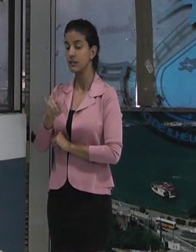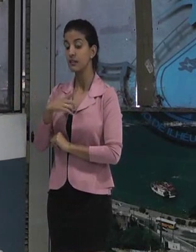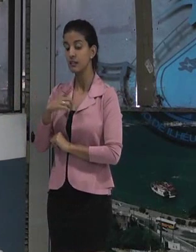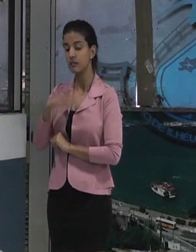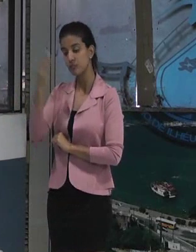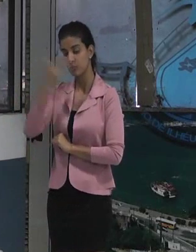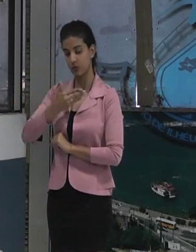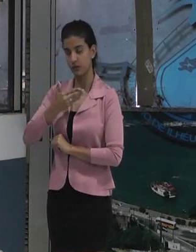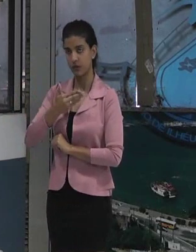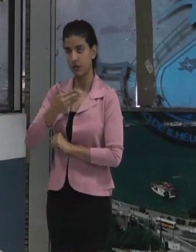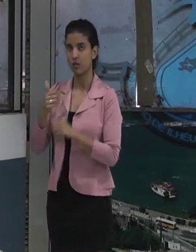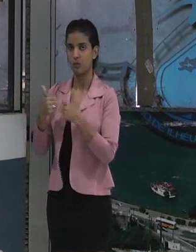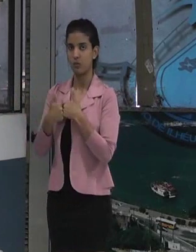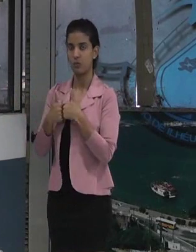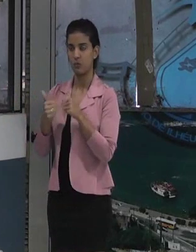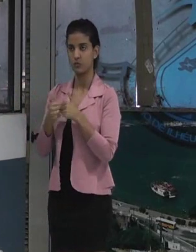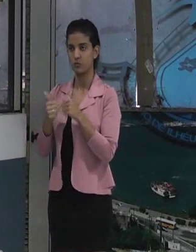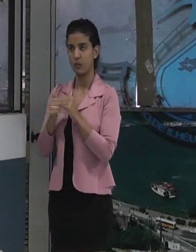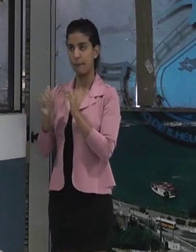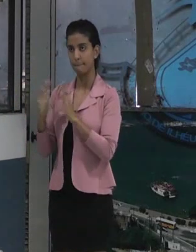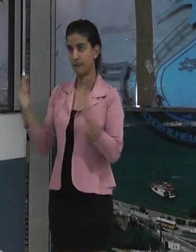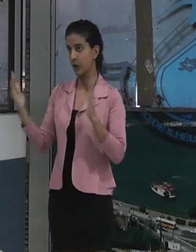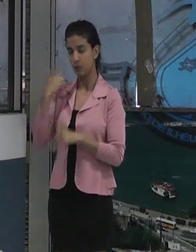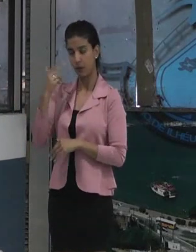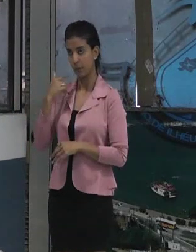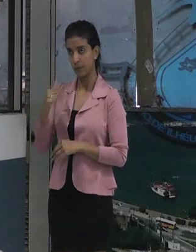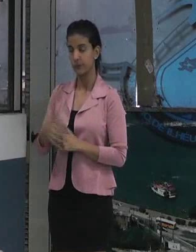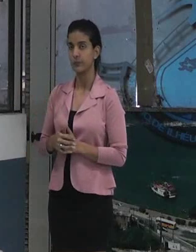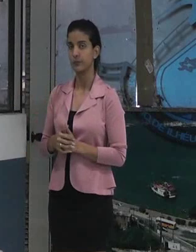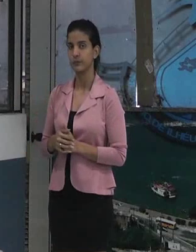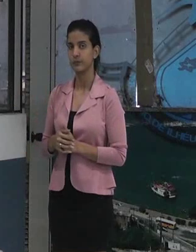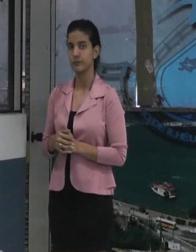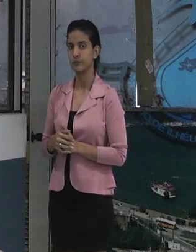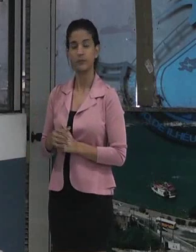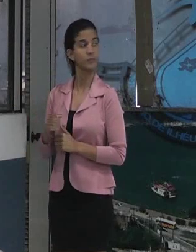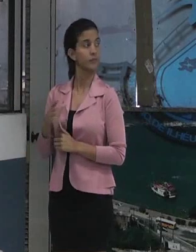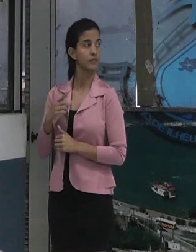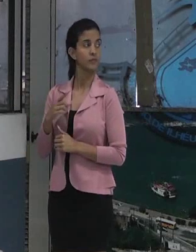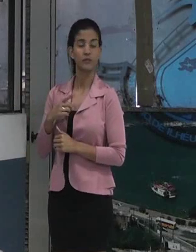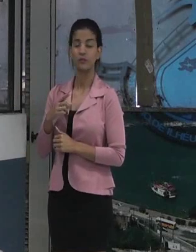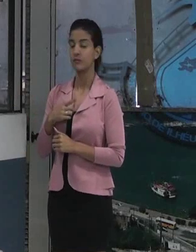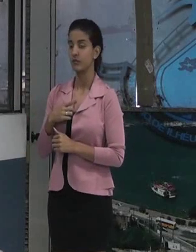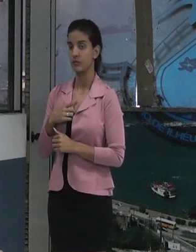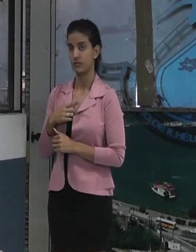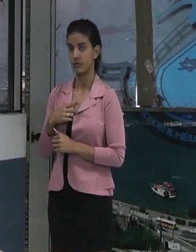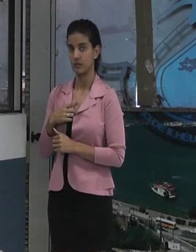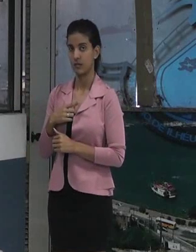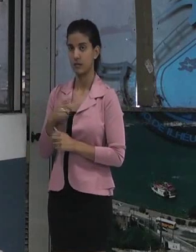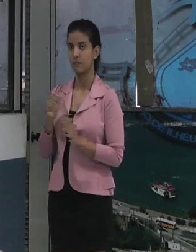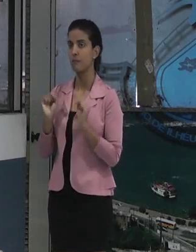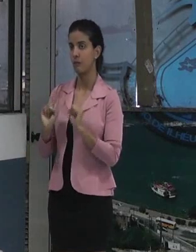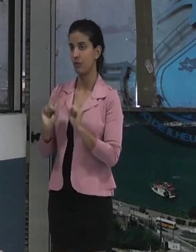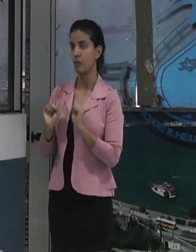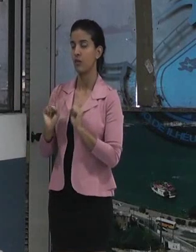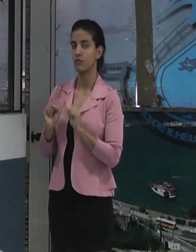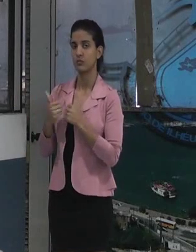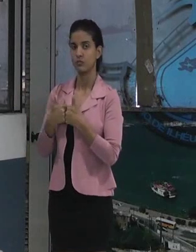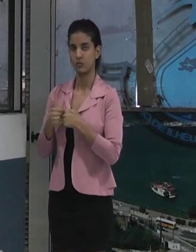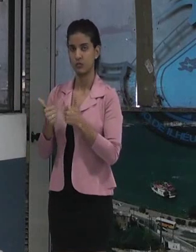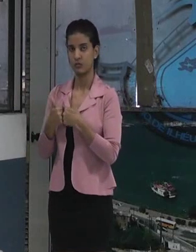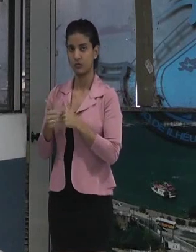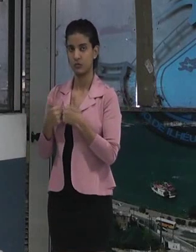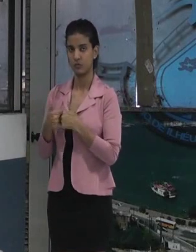comprovadamente ter um ônibus convencional. E nós estamos cheios de linhas onde é possível ter um ônibus